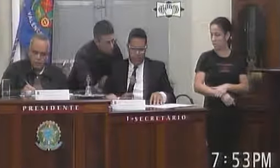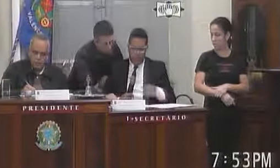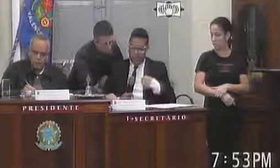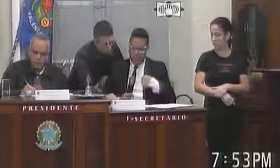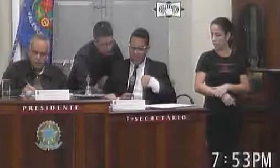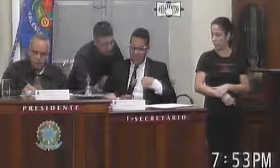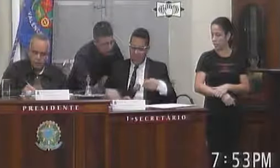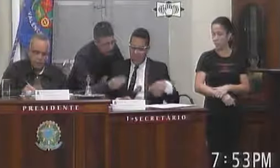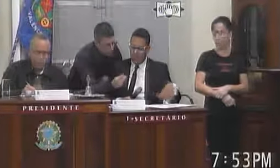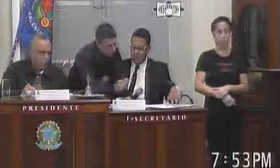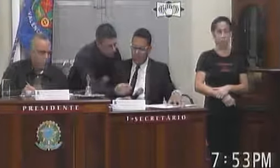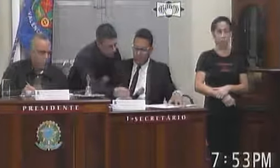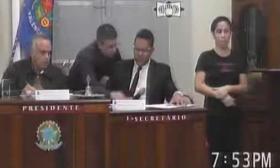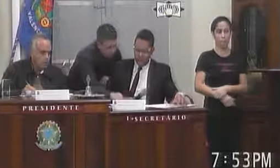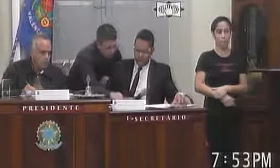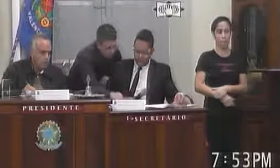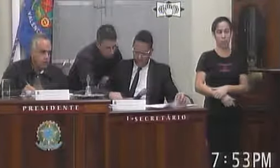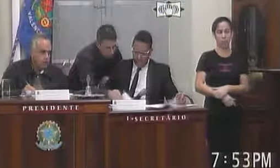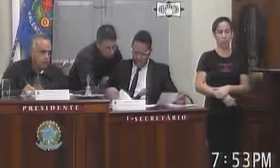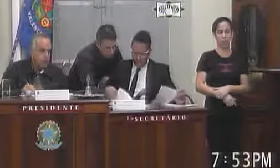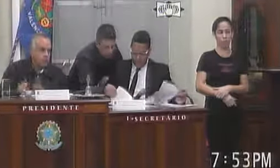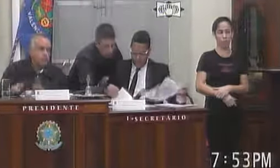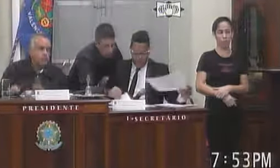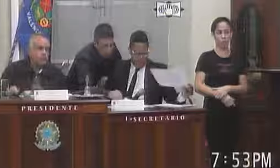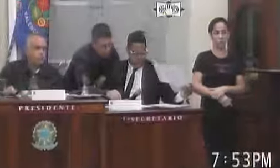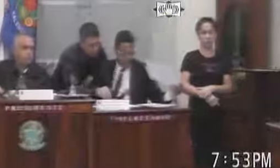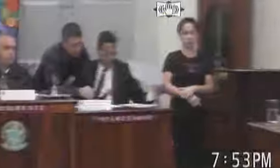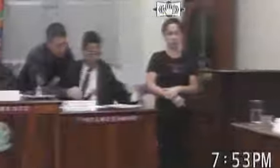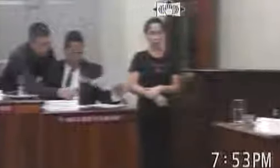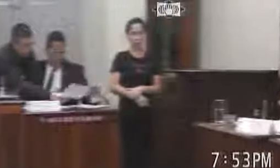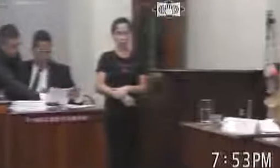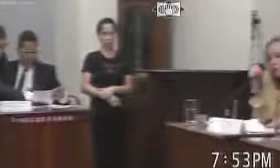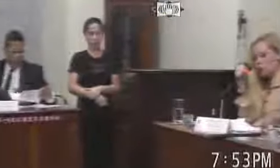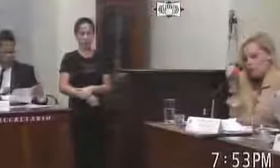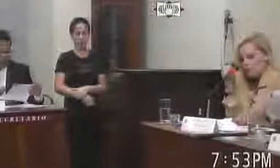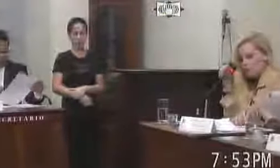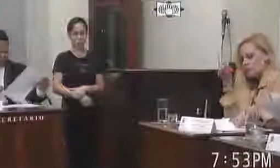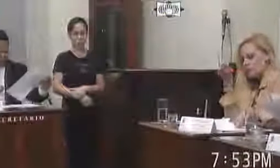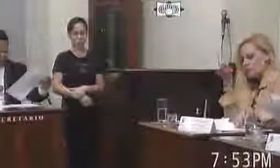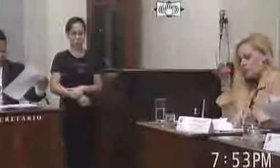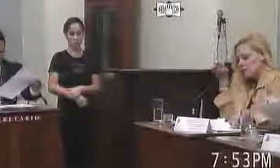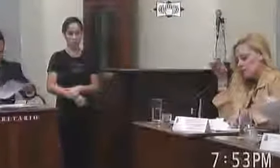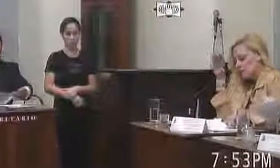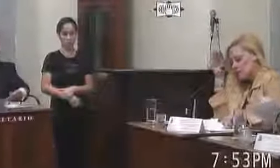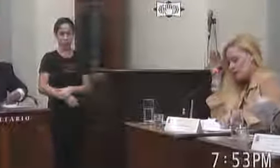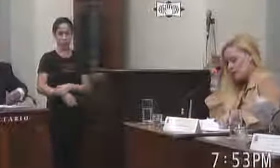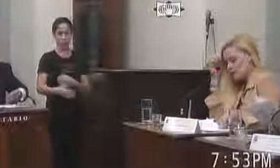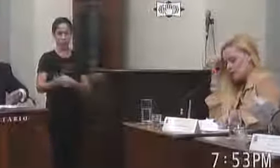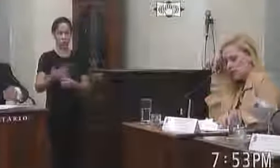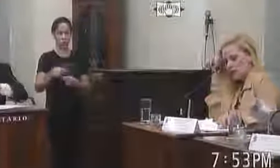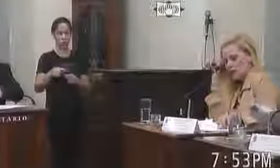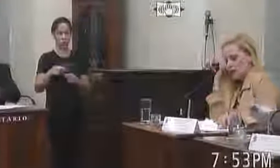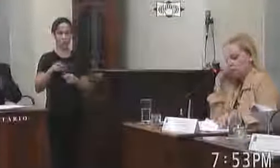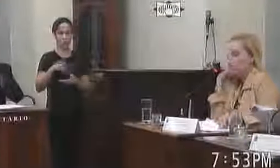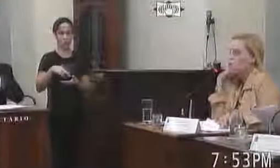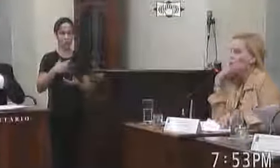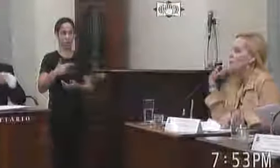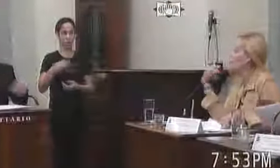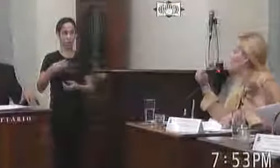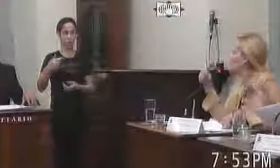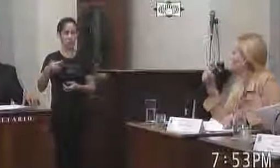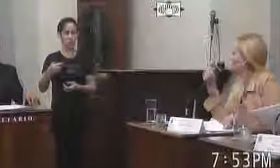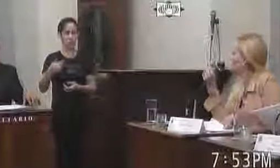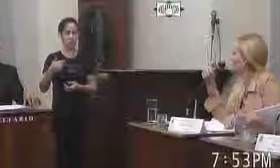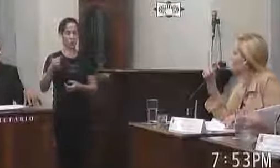presidente uma questão de ordem eu só queria pedir para o requerimento 237 da última